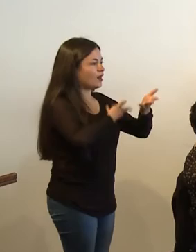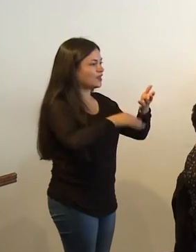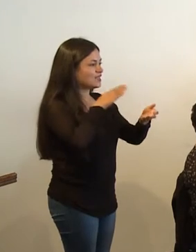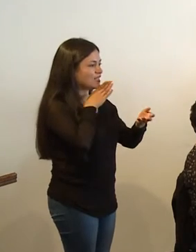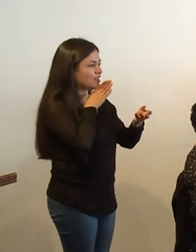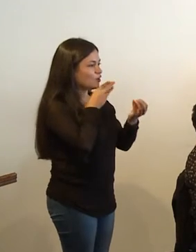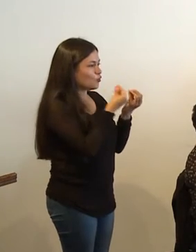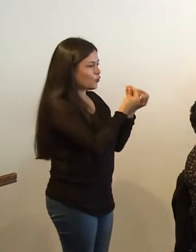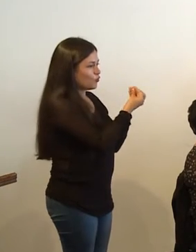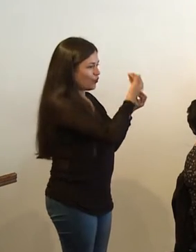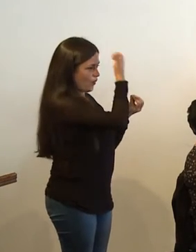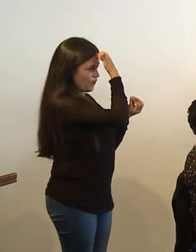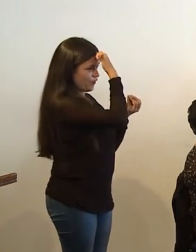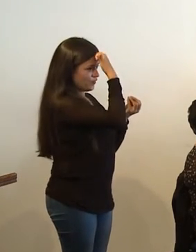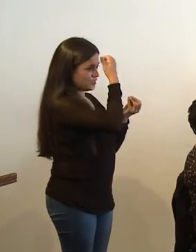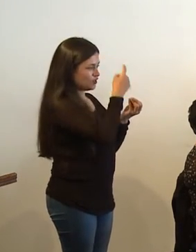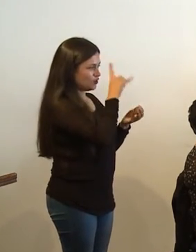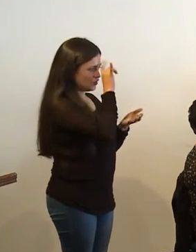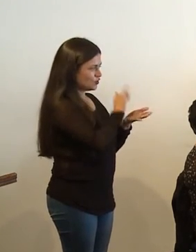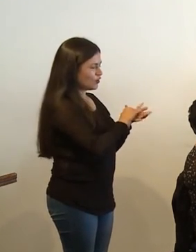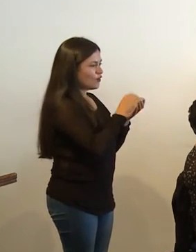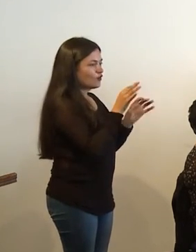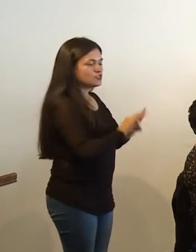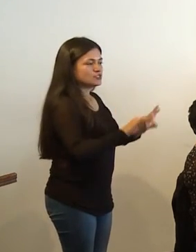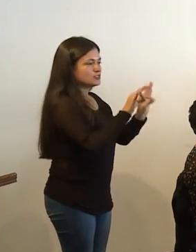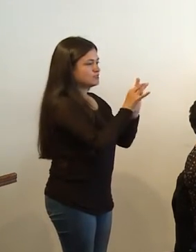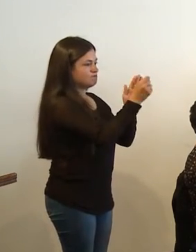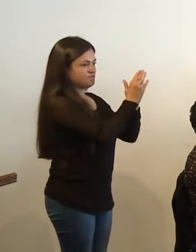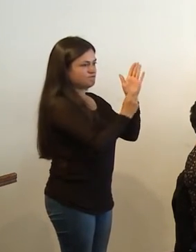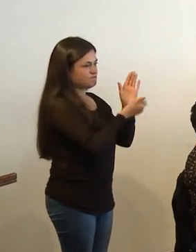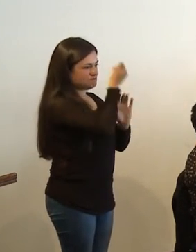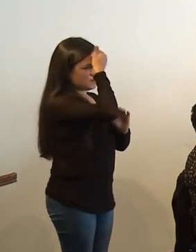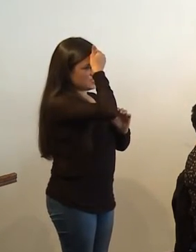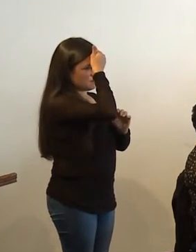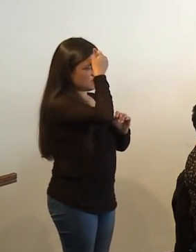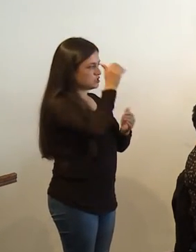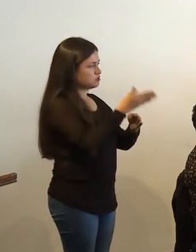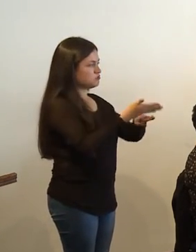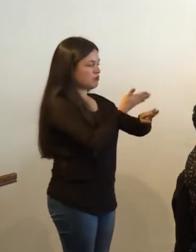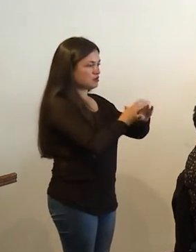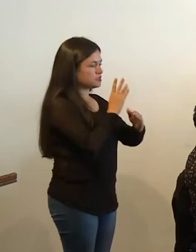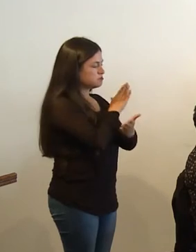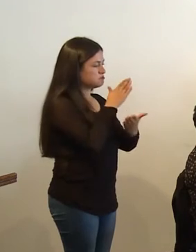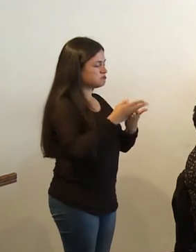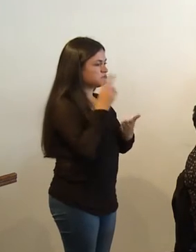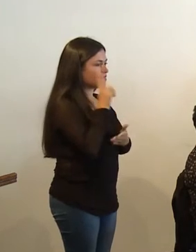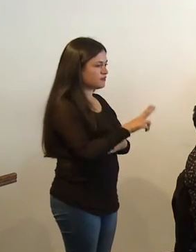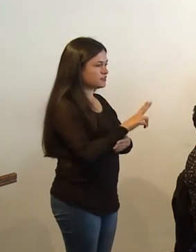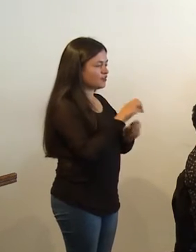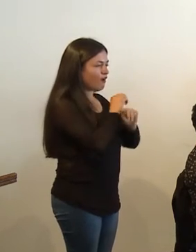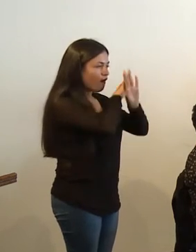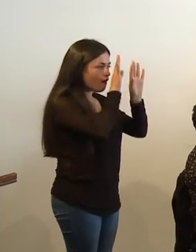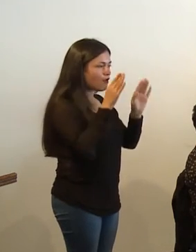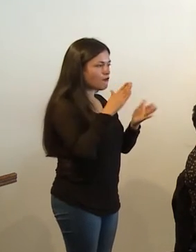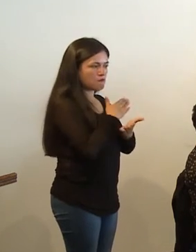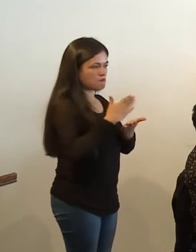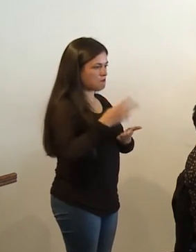de profesores, entonces creo que es algo muy clave y que yo desde fuera no había visto con tanta claridad. Es decir,